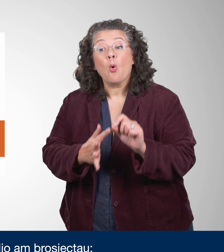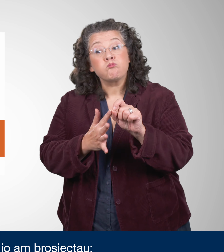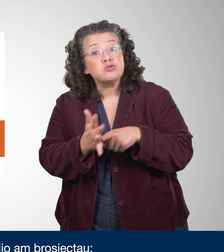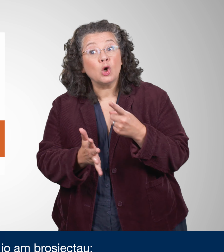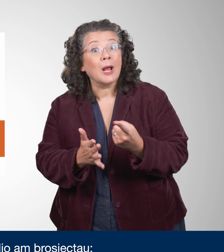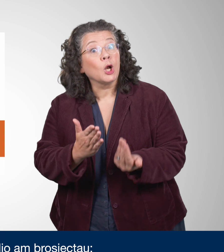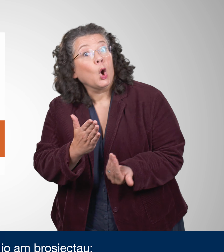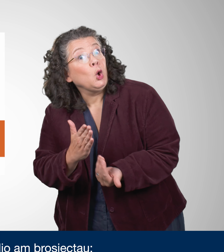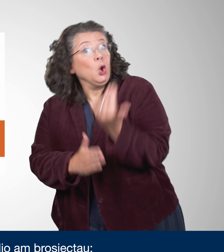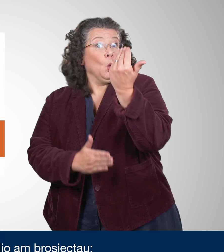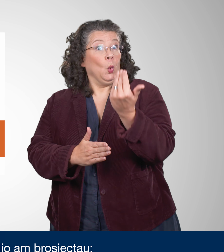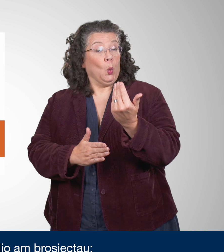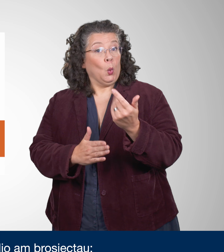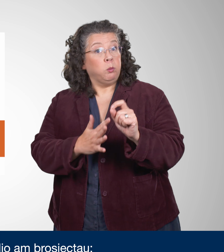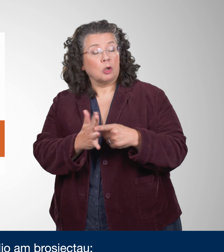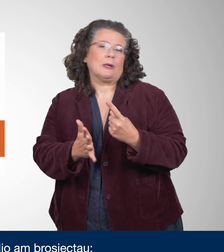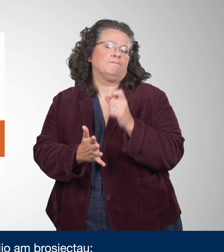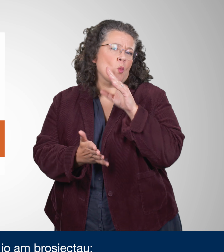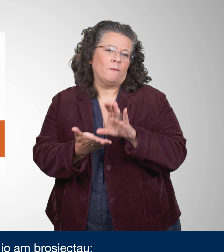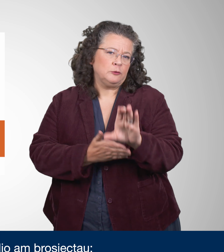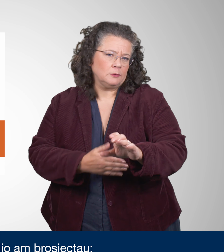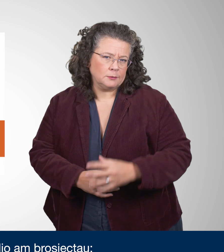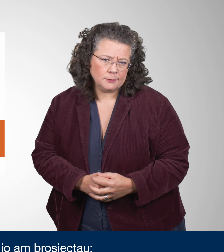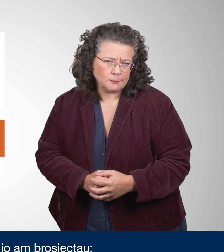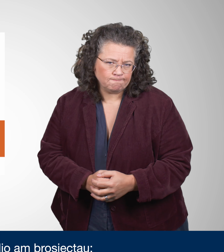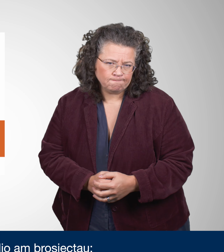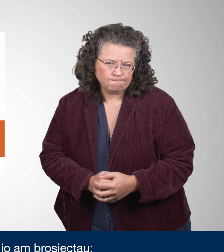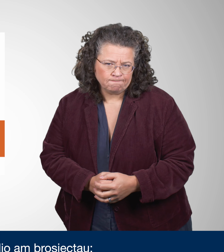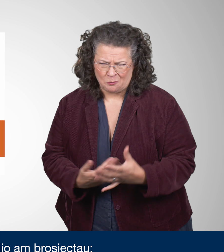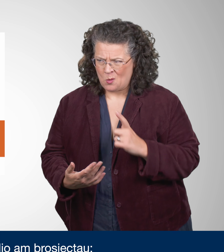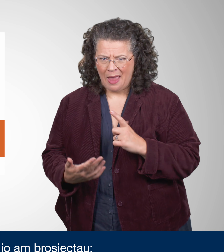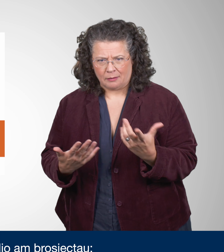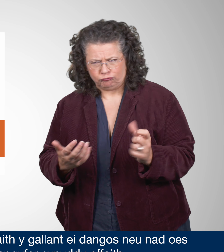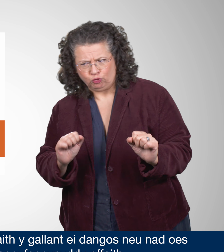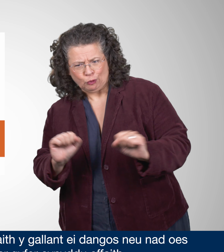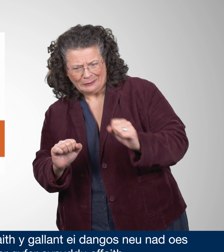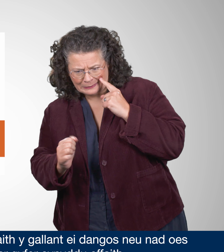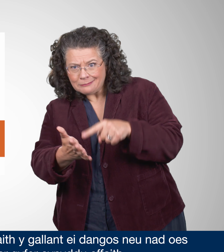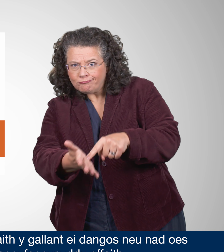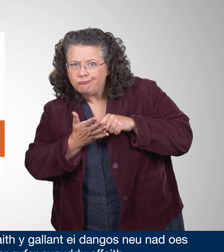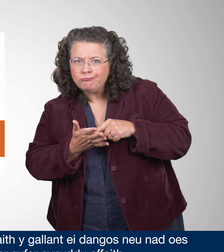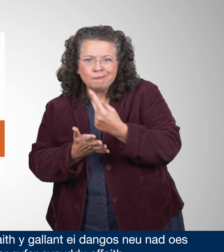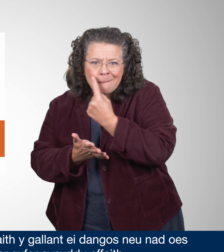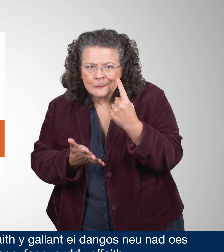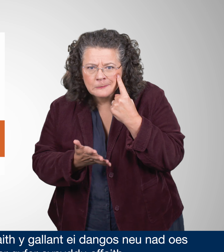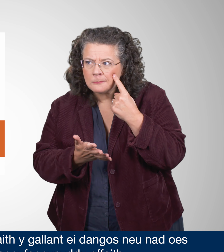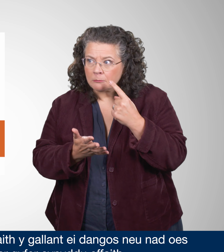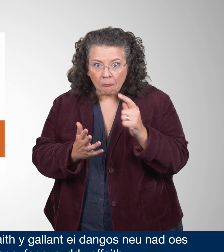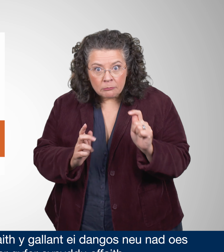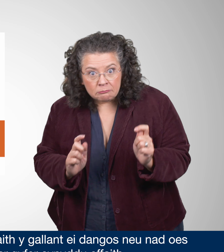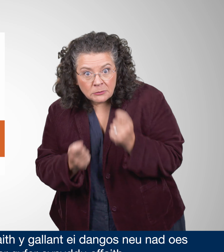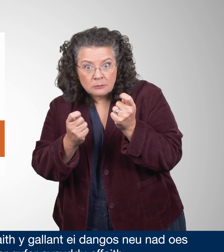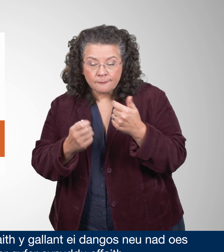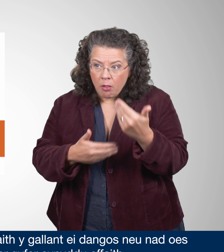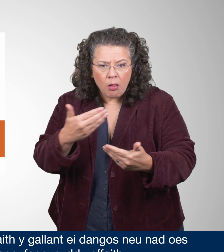Felly, nid ydym yn chwilio am brosiectau sy'n newydd sbon nad ydynt